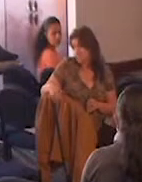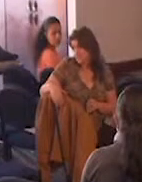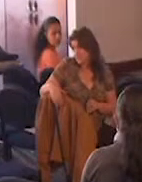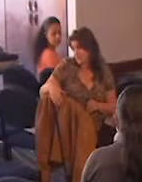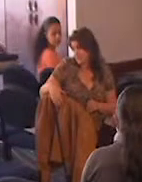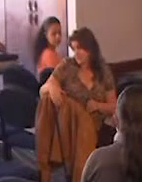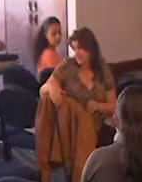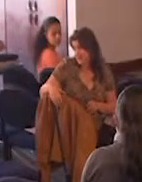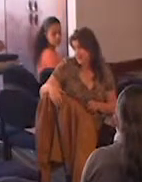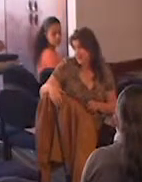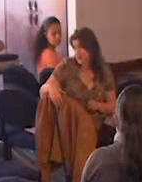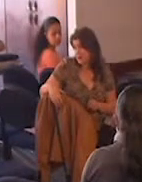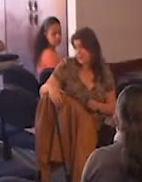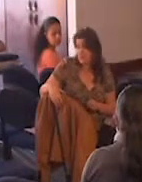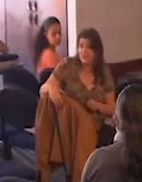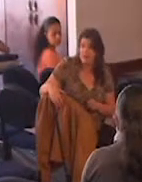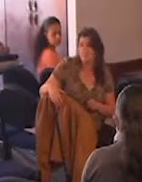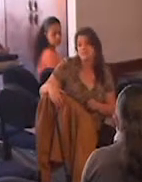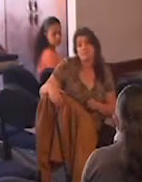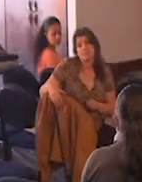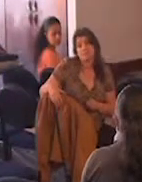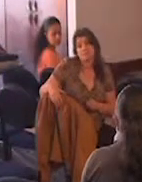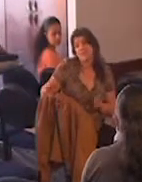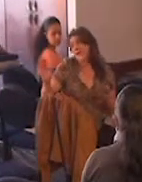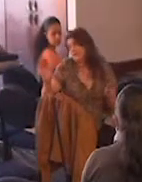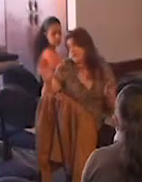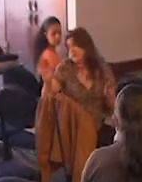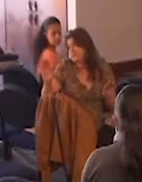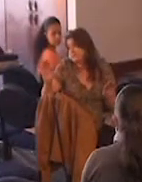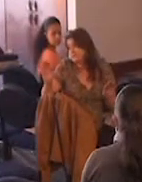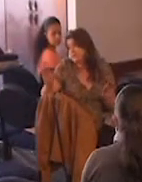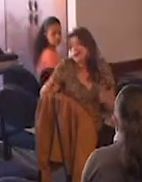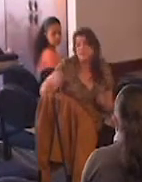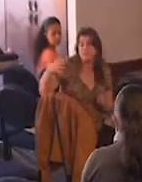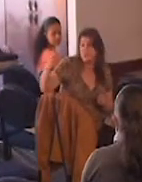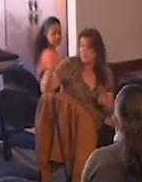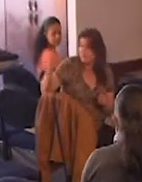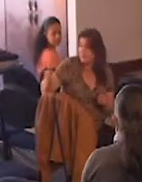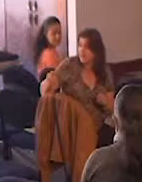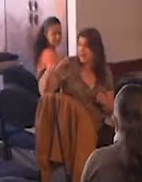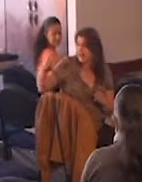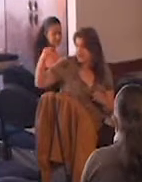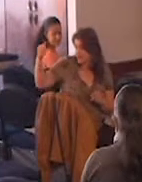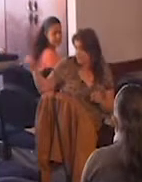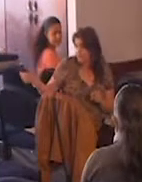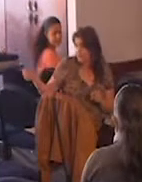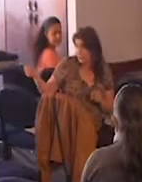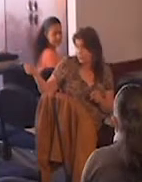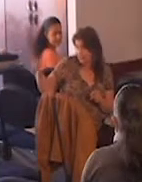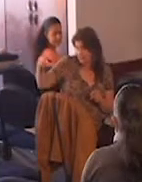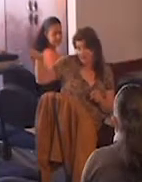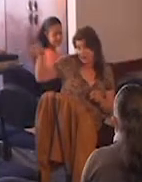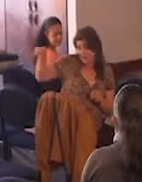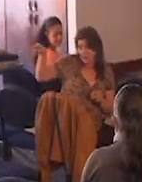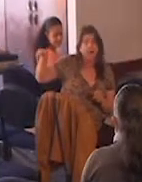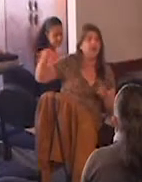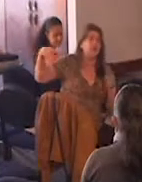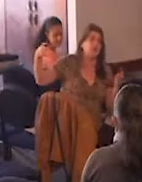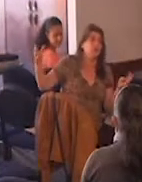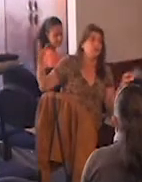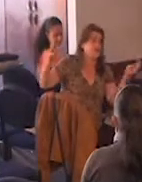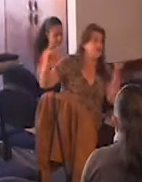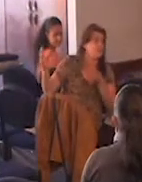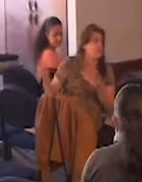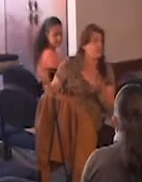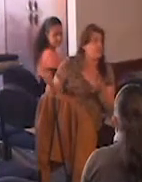dice, once. ¿Qué quieres para las once? Plata. Entonces yo le doy plata y él va donde su,